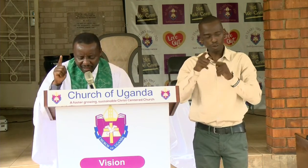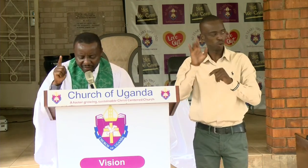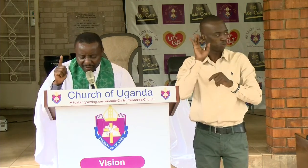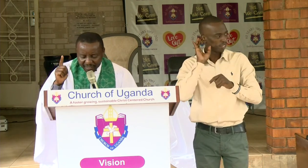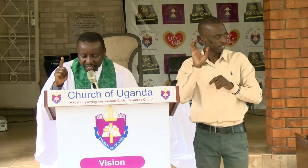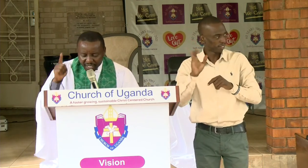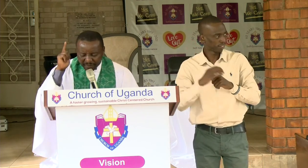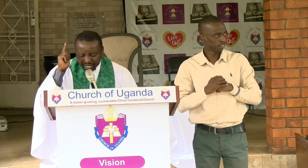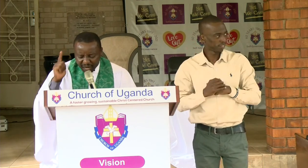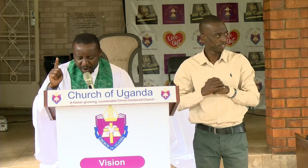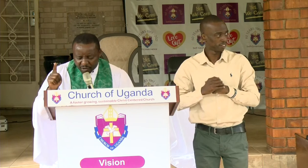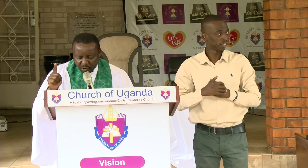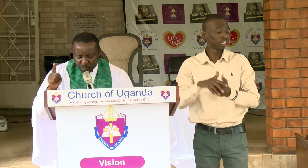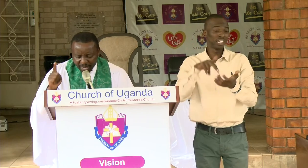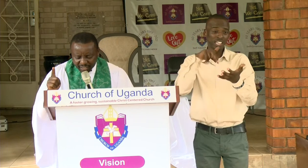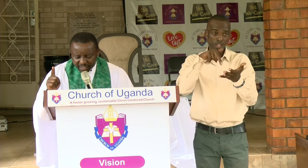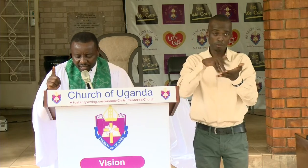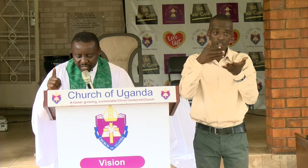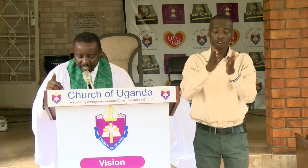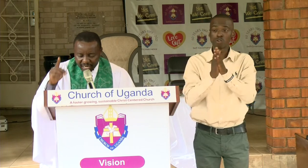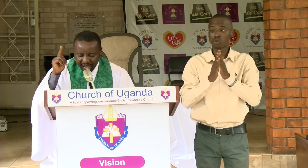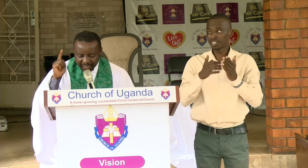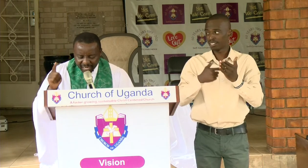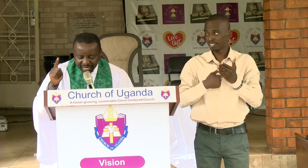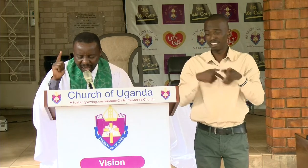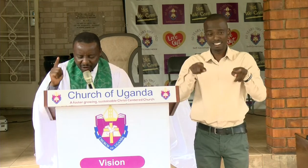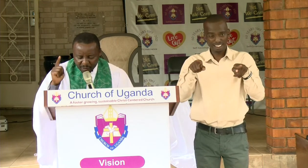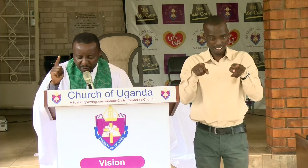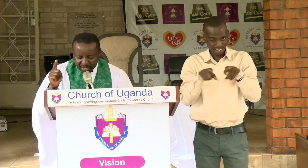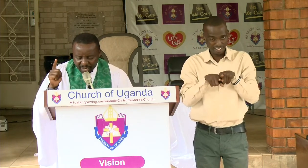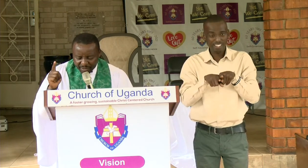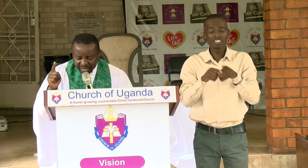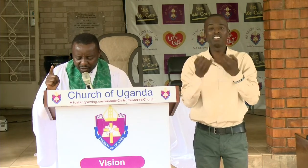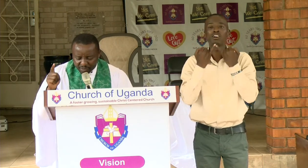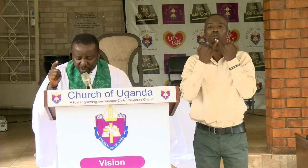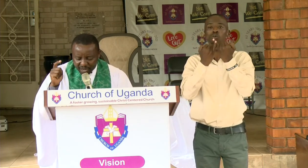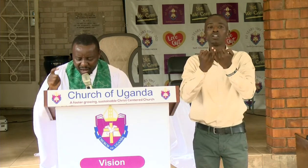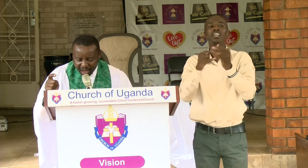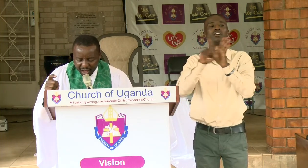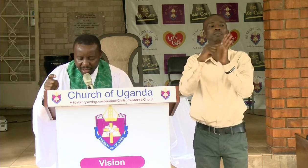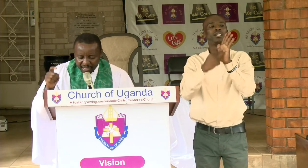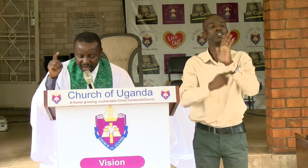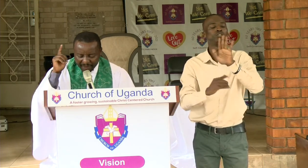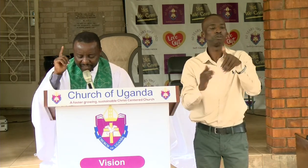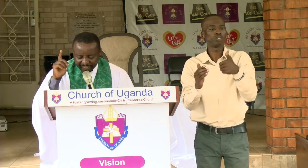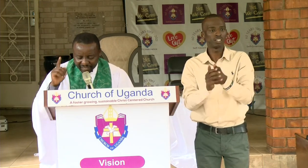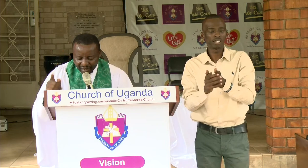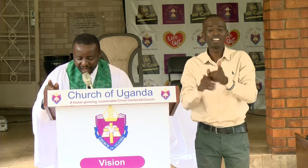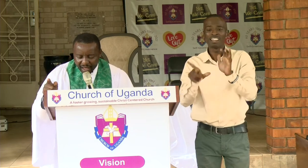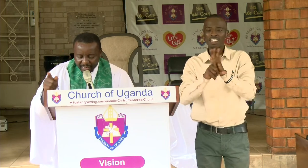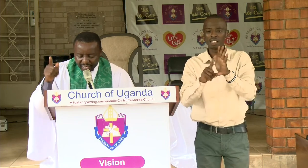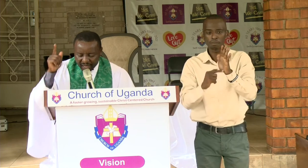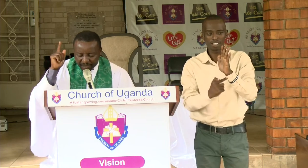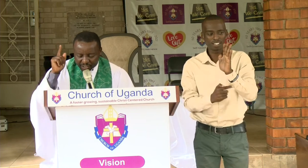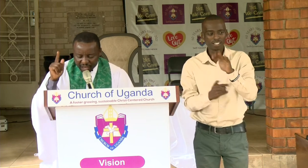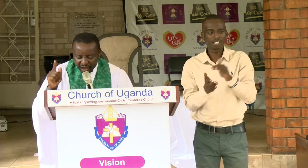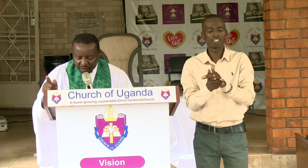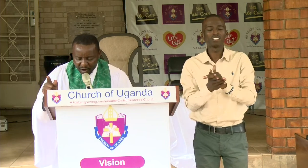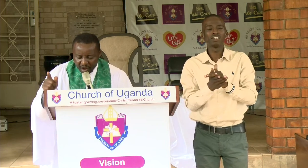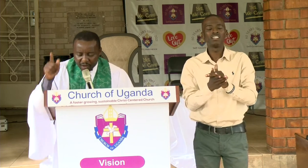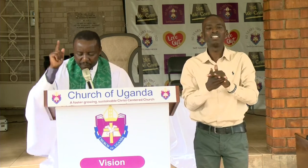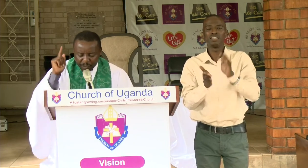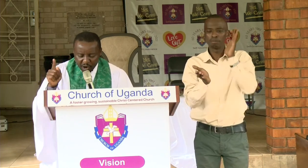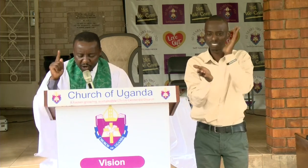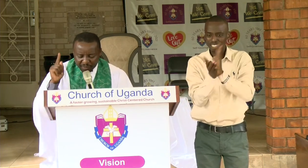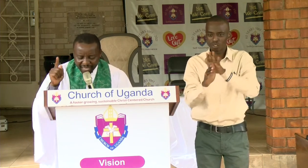wulira yimirira wano wendi nange naakubuulira ebiragiro byonna n'amateeka